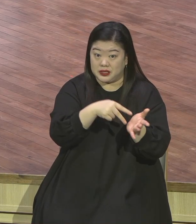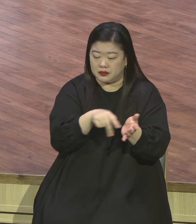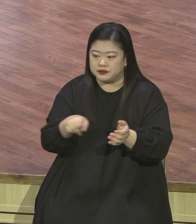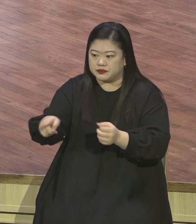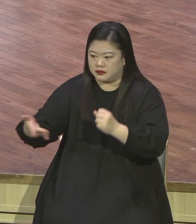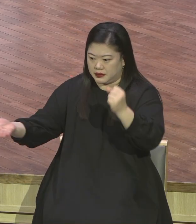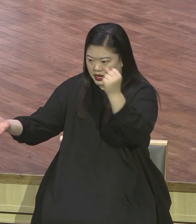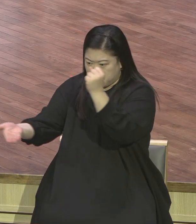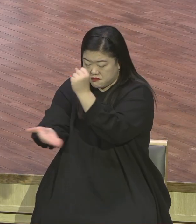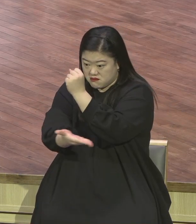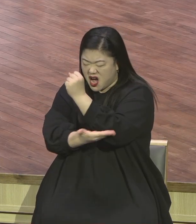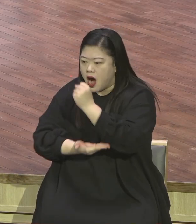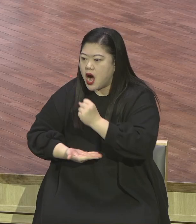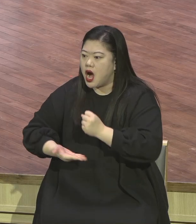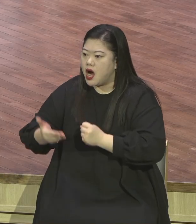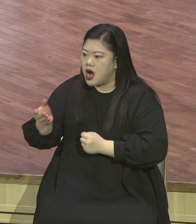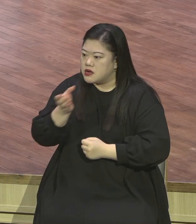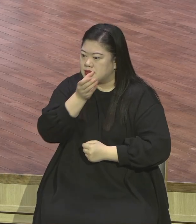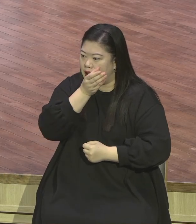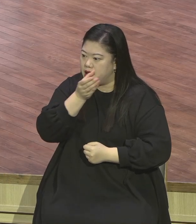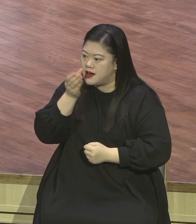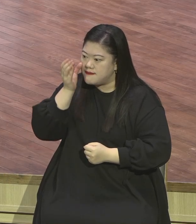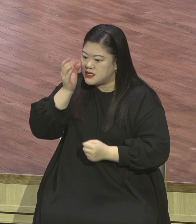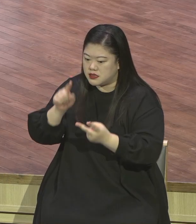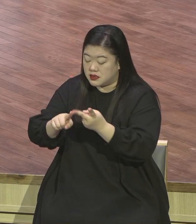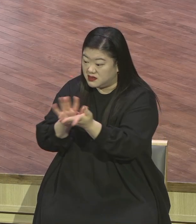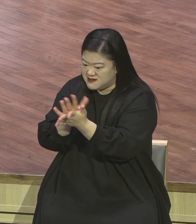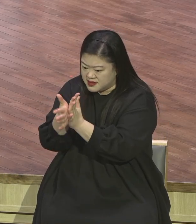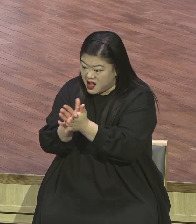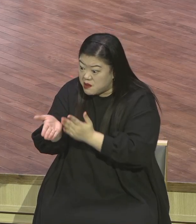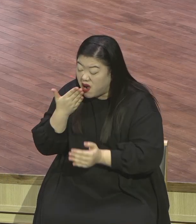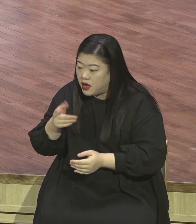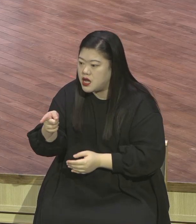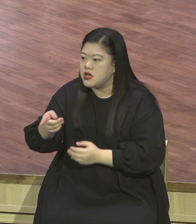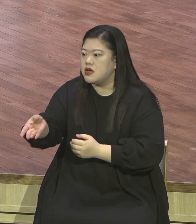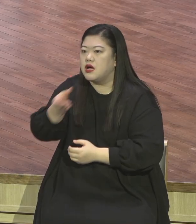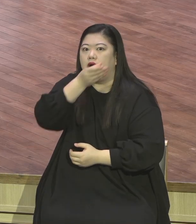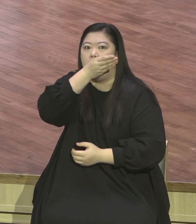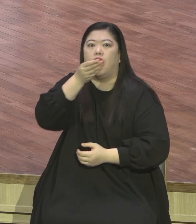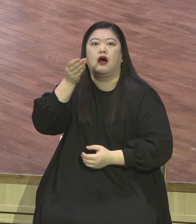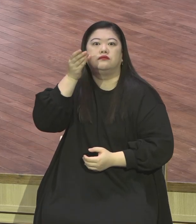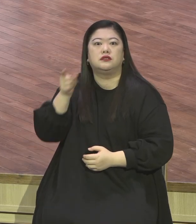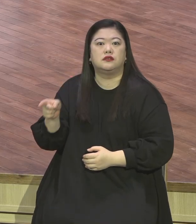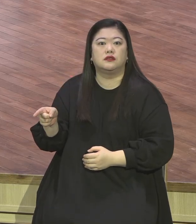사실은 우리는 웃을 이지만 그때는 심각한 문제였어요.